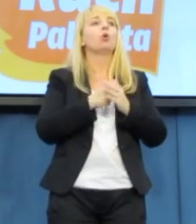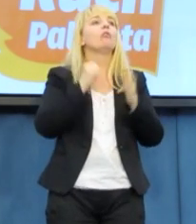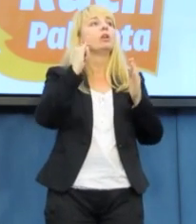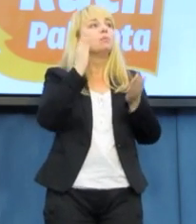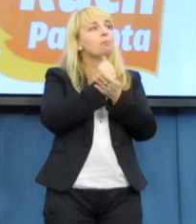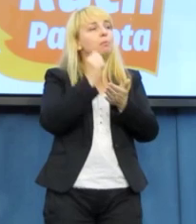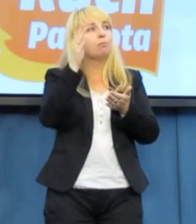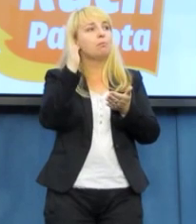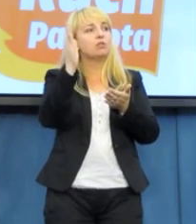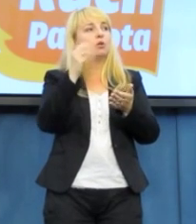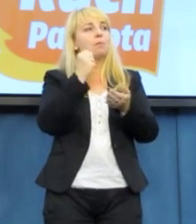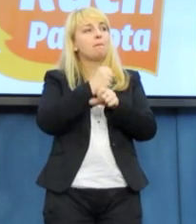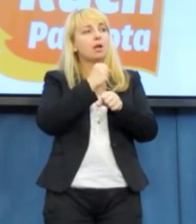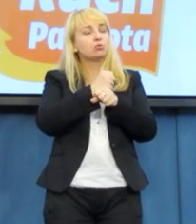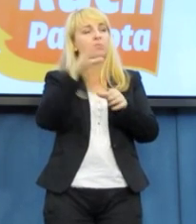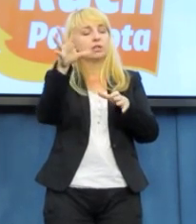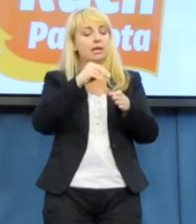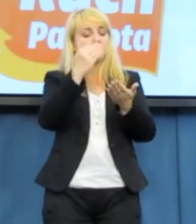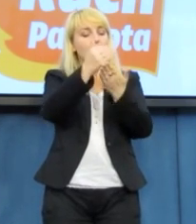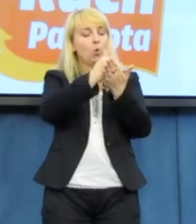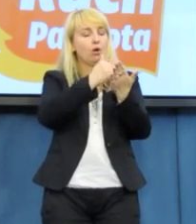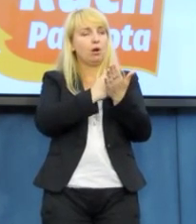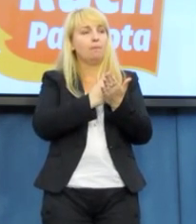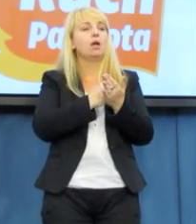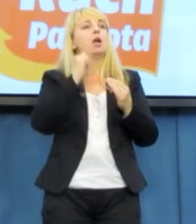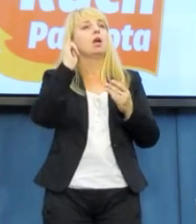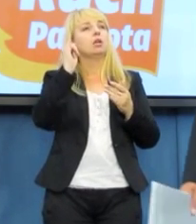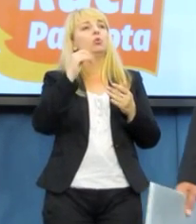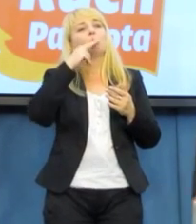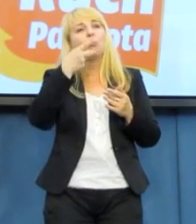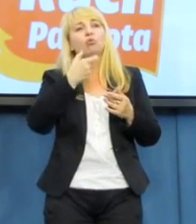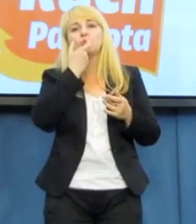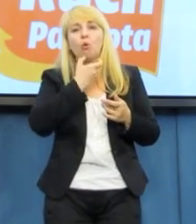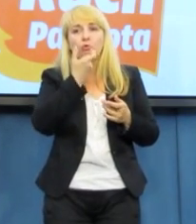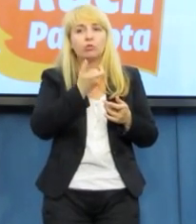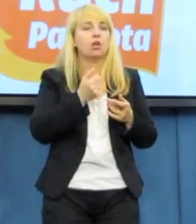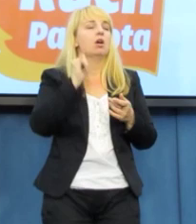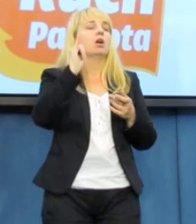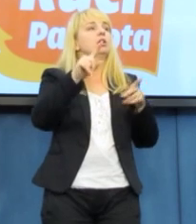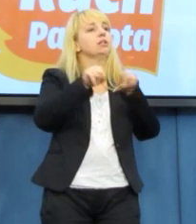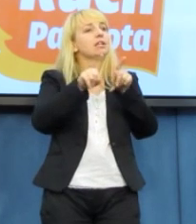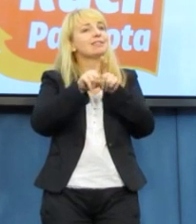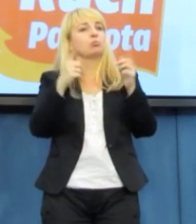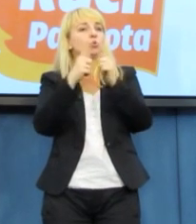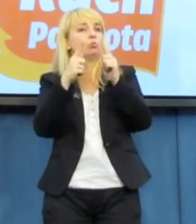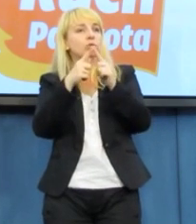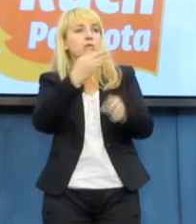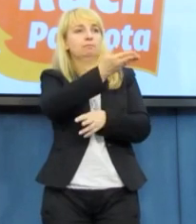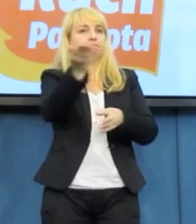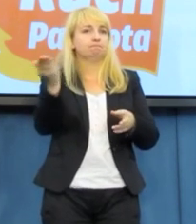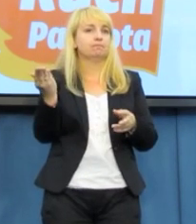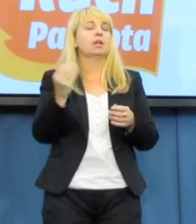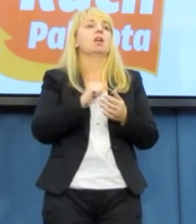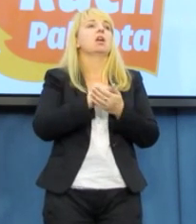będziemy pracować nad programem, będziemy interweniować słownie poprzez spotkania z państwem, poprzez